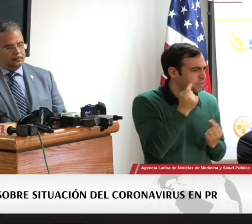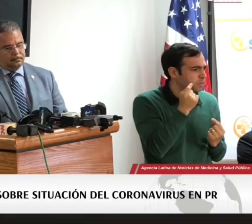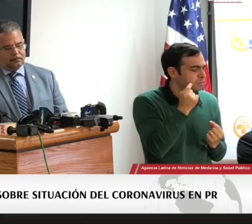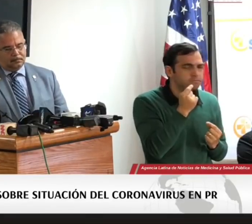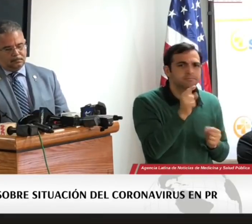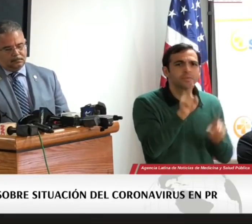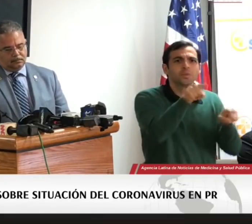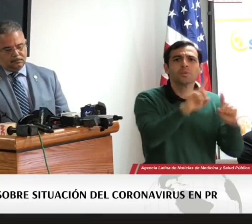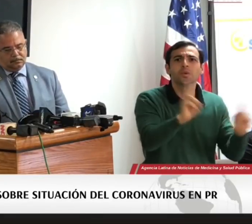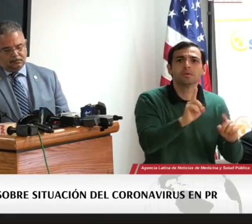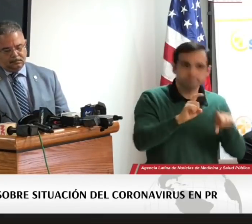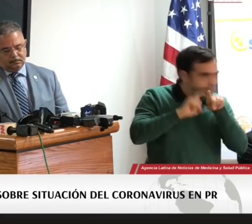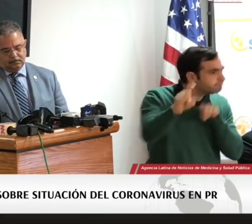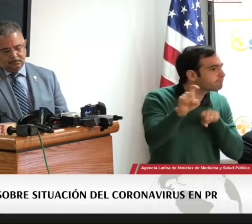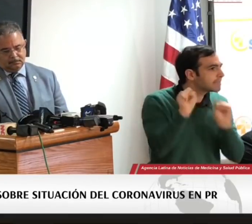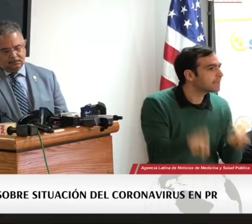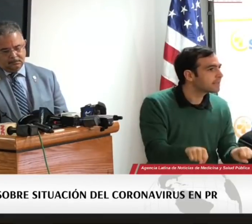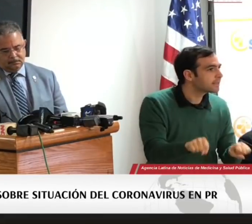dirigirse.